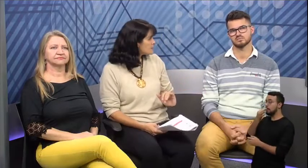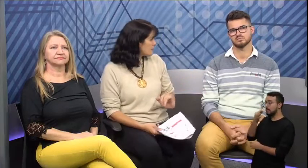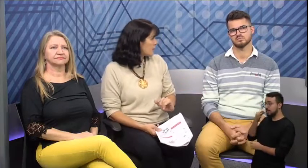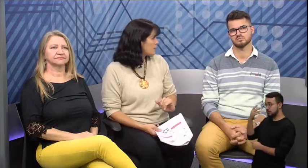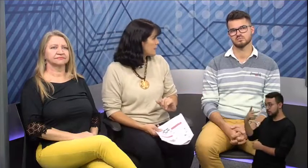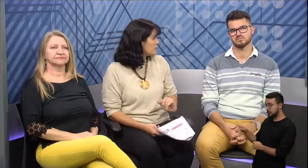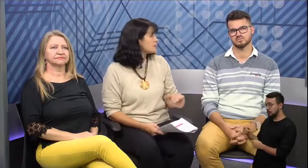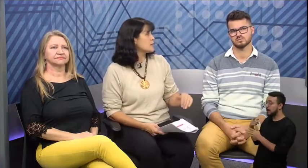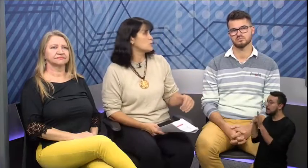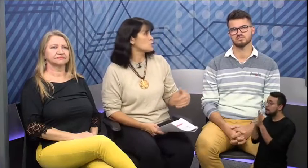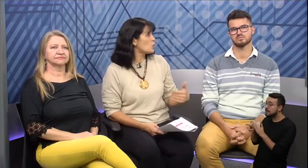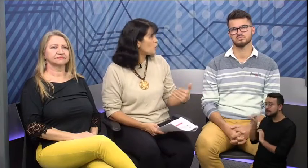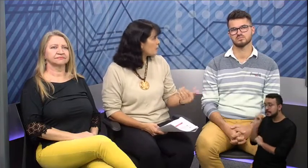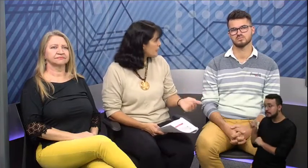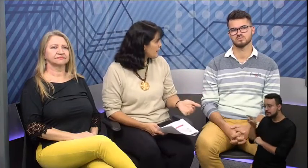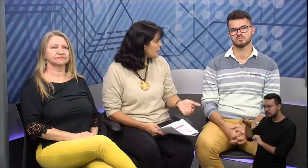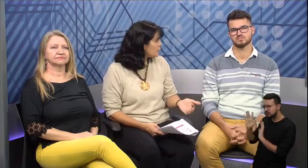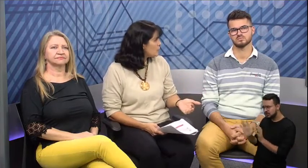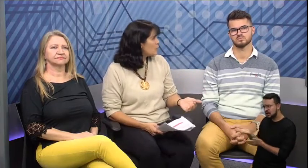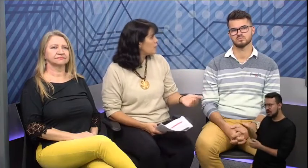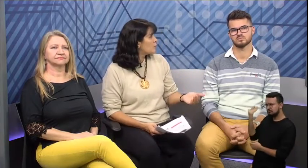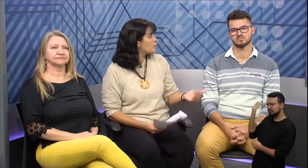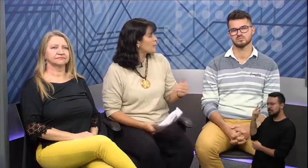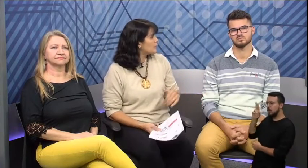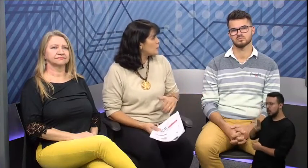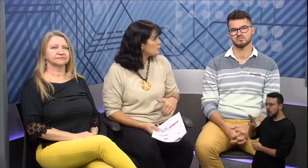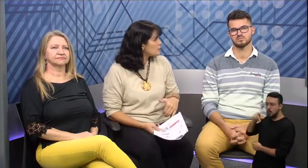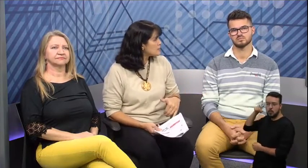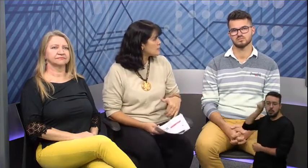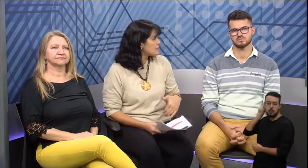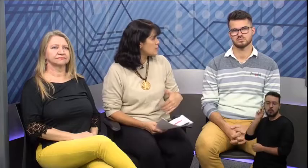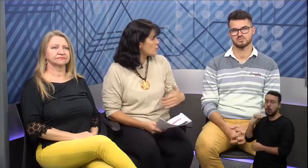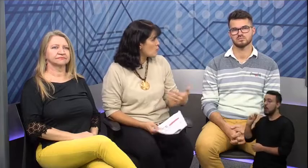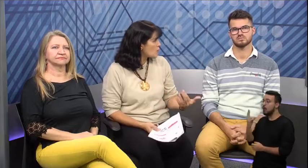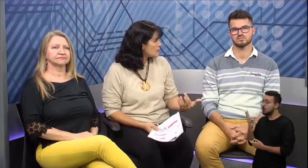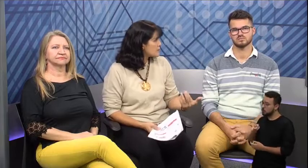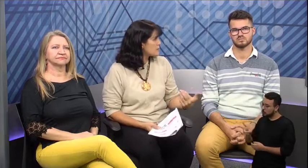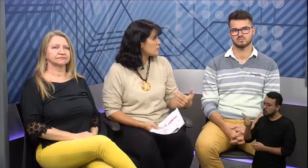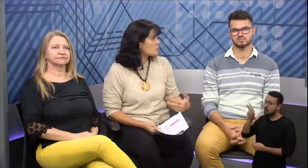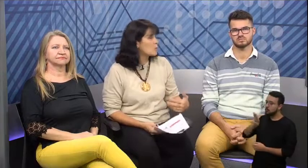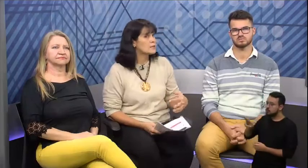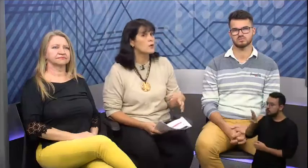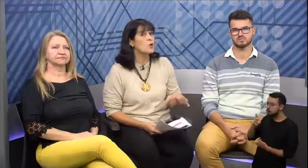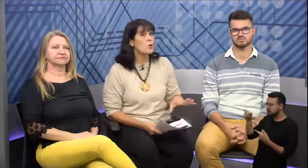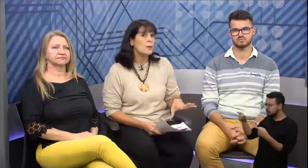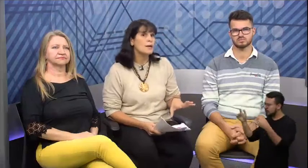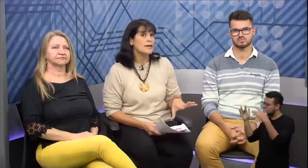usa aparelho, se ele usou o aparelho, por que não usa, se ele concorda, se ele não concorda com o aparelho.